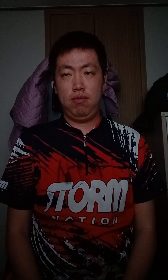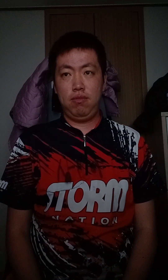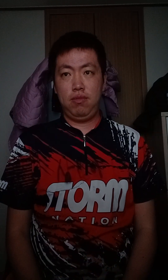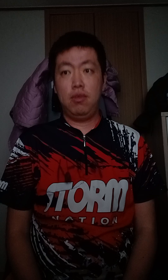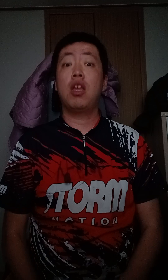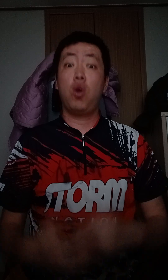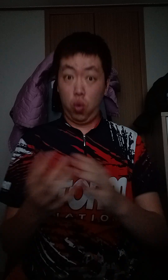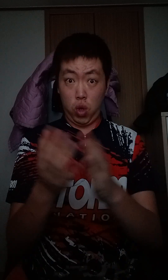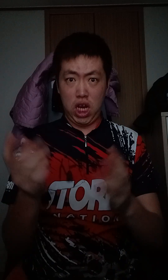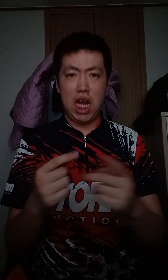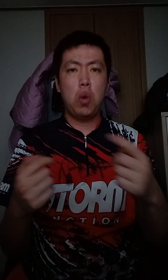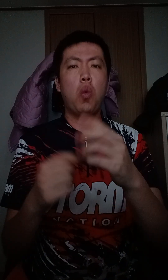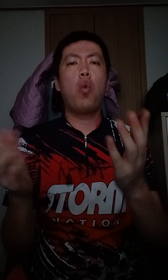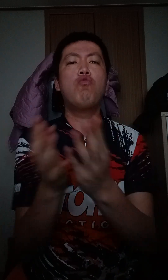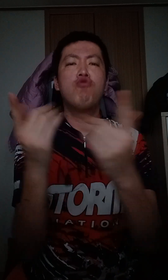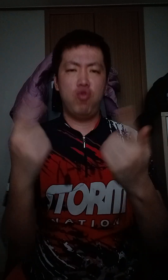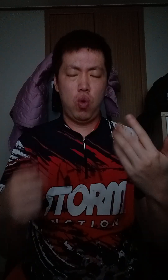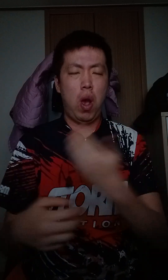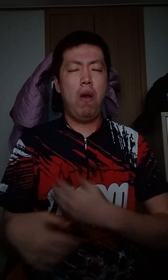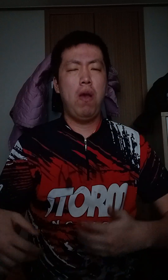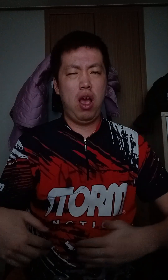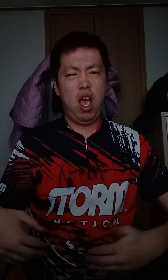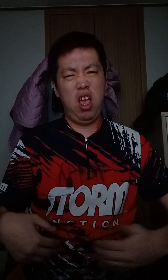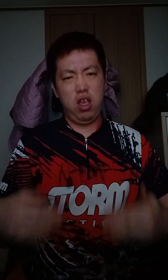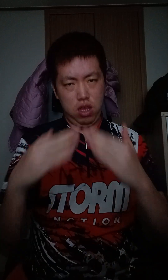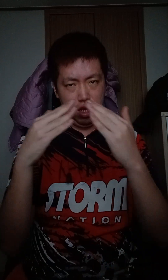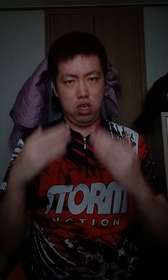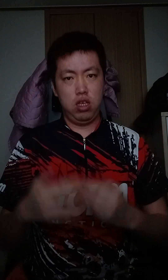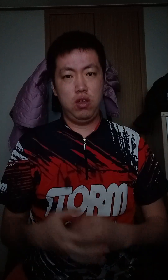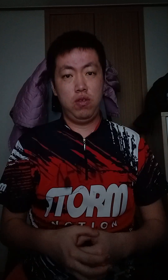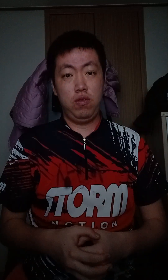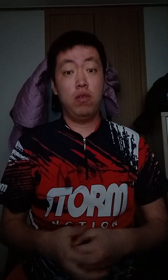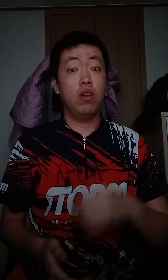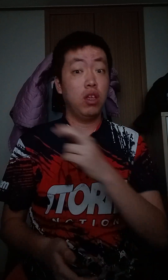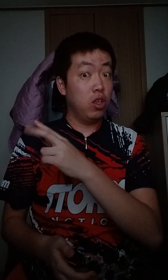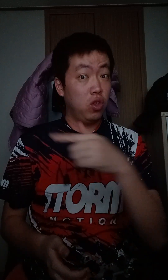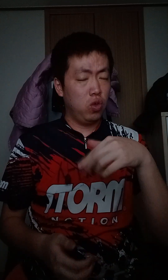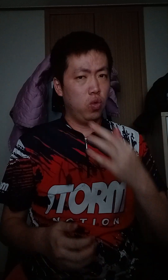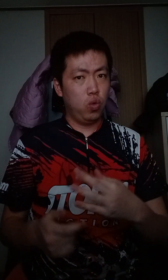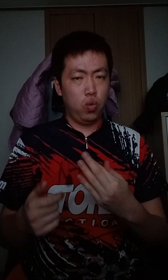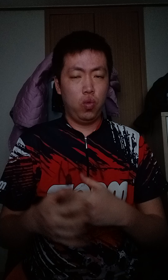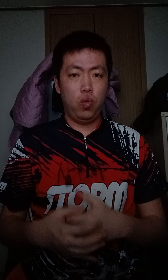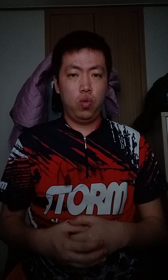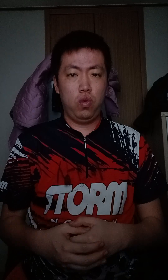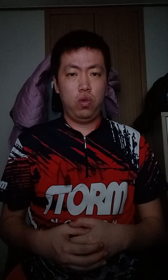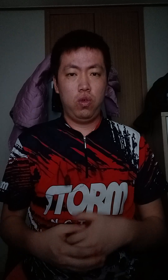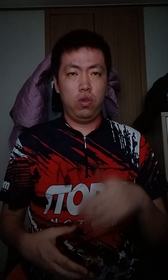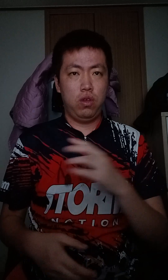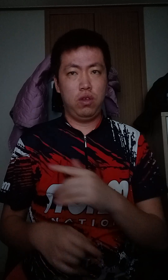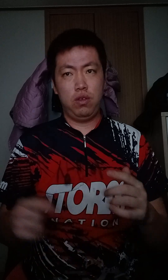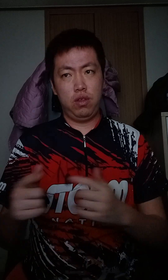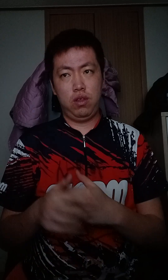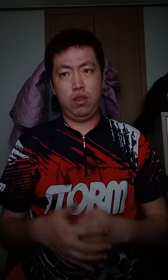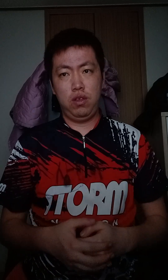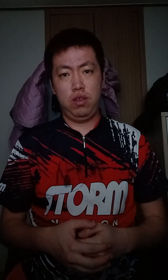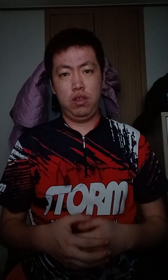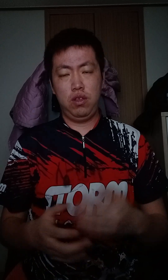목포 평화광장의 공중 화장실입니다. 장애인용 전용 화장실이 있고 자동문은 물론 대소변기